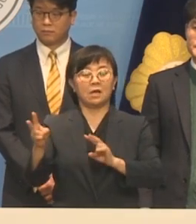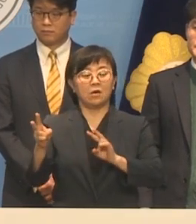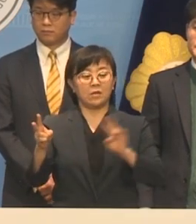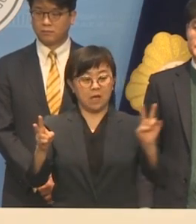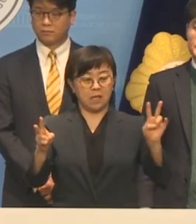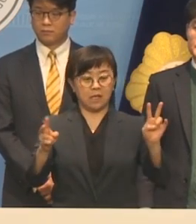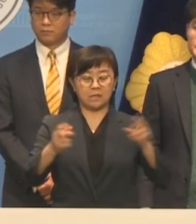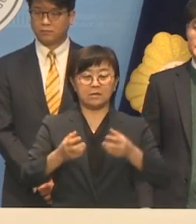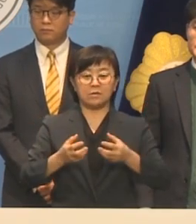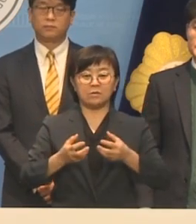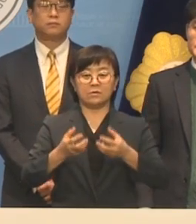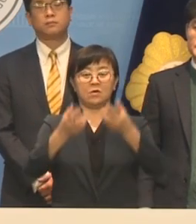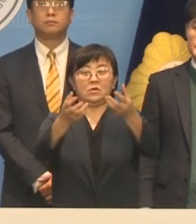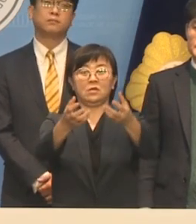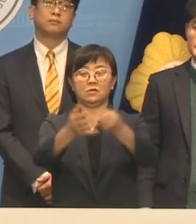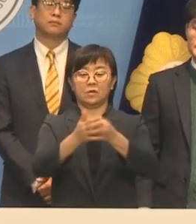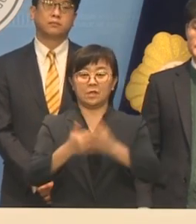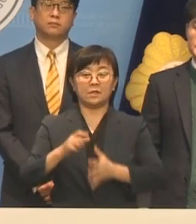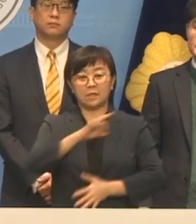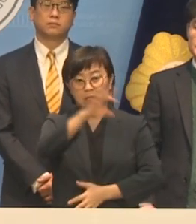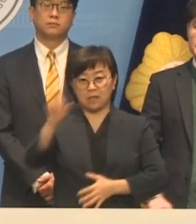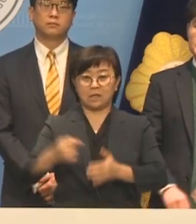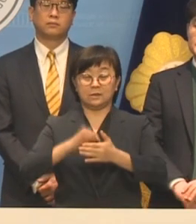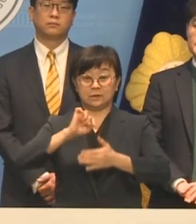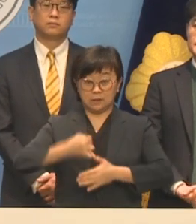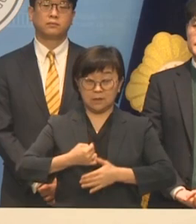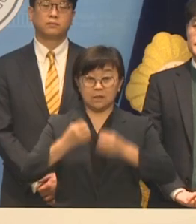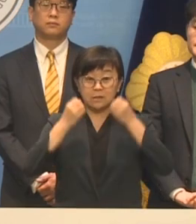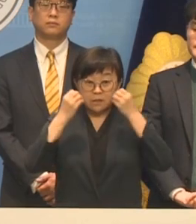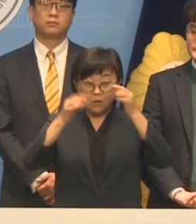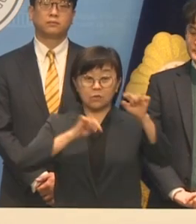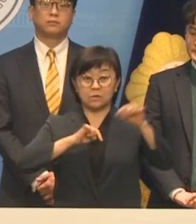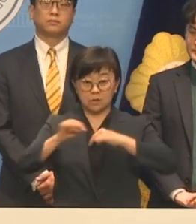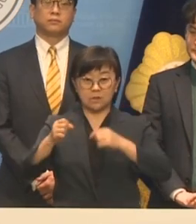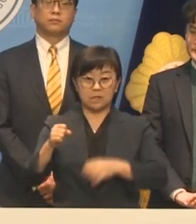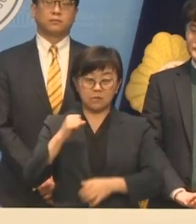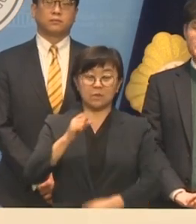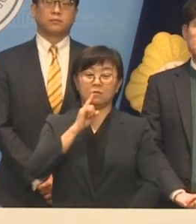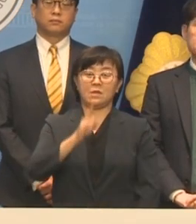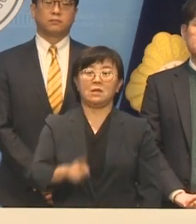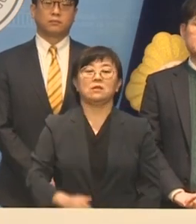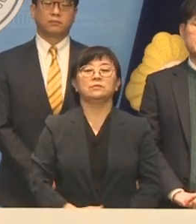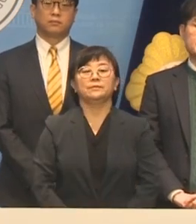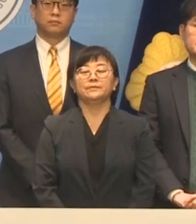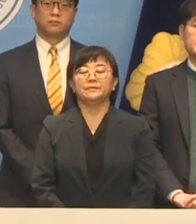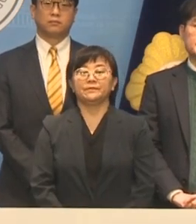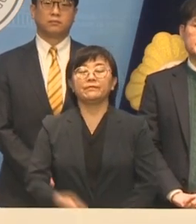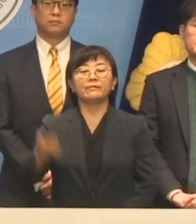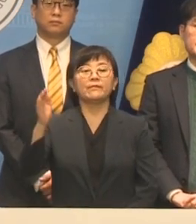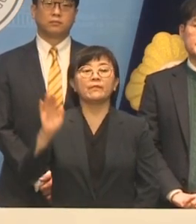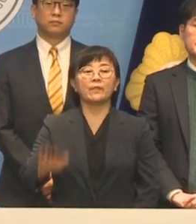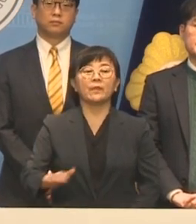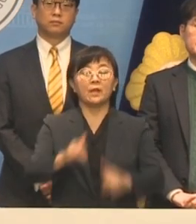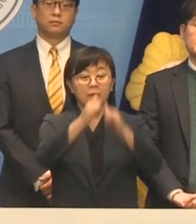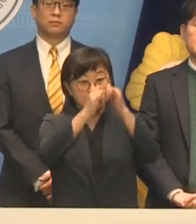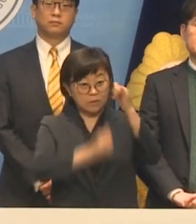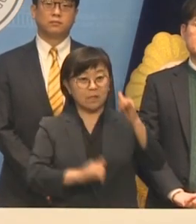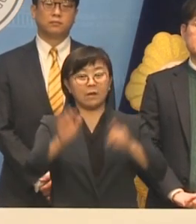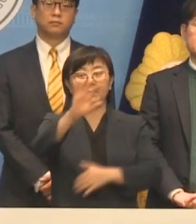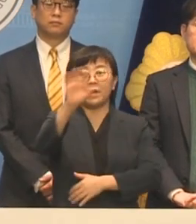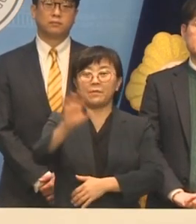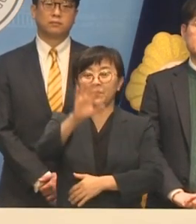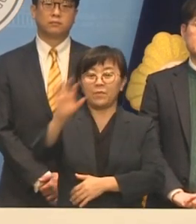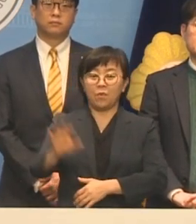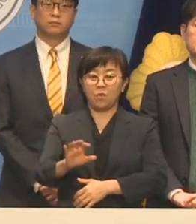이 정치인들은 저마다 자신을 새로운 정치 세력이라고 말합니다. 하지만 역사가